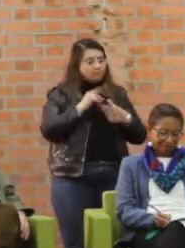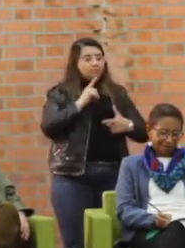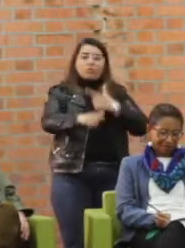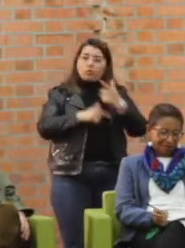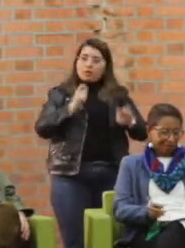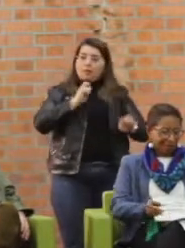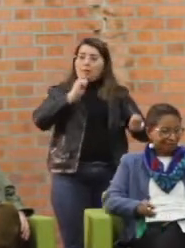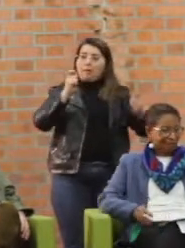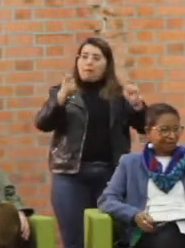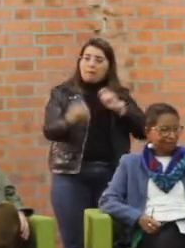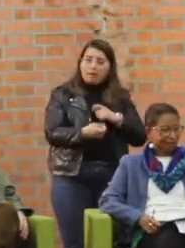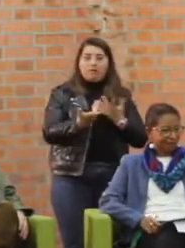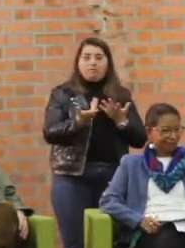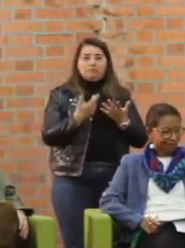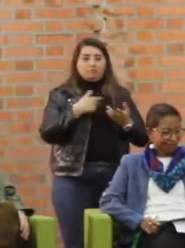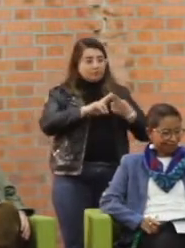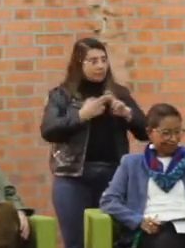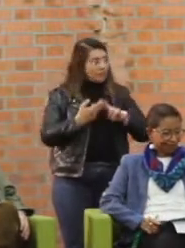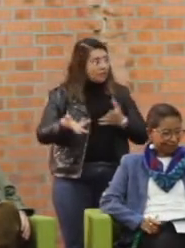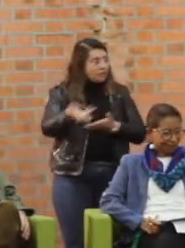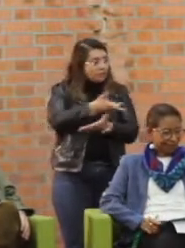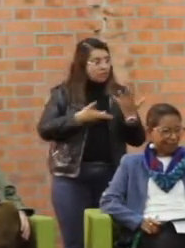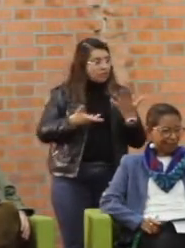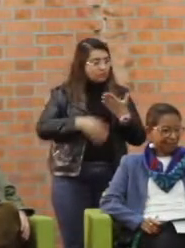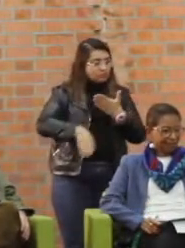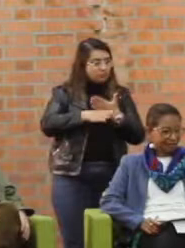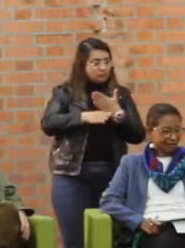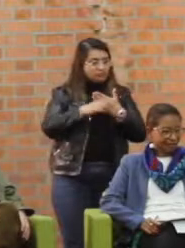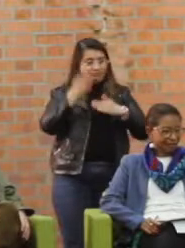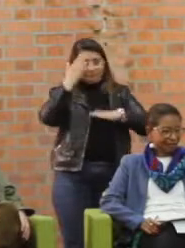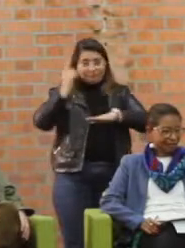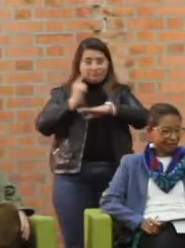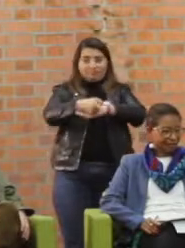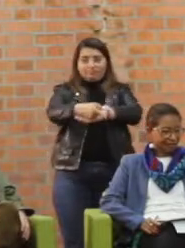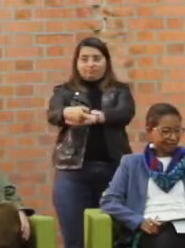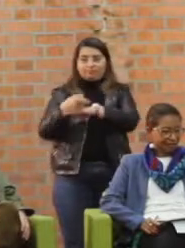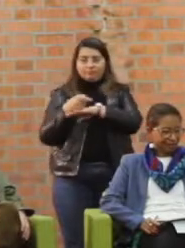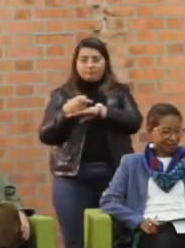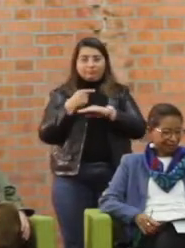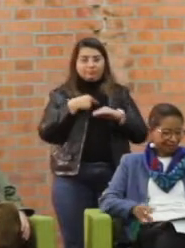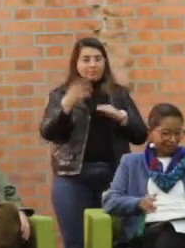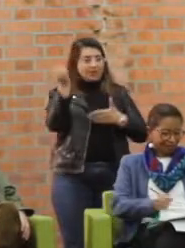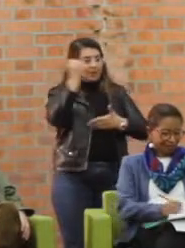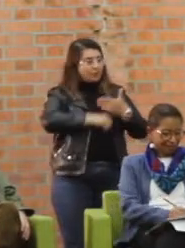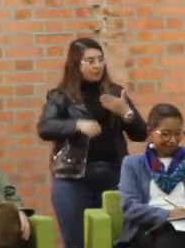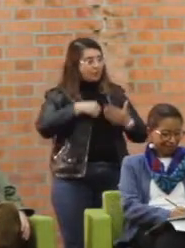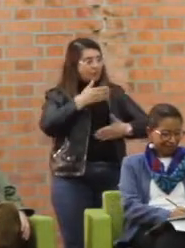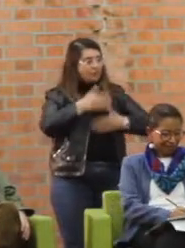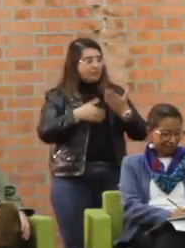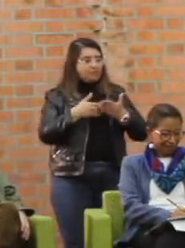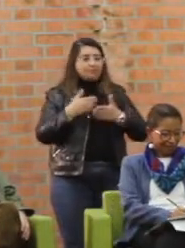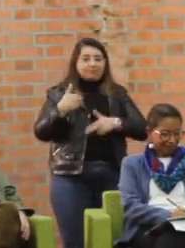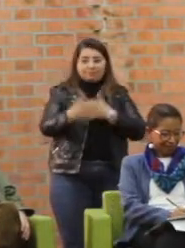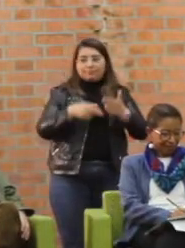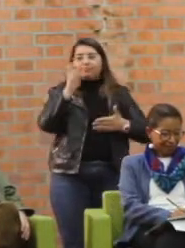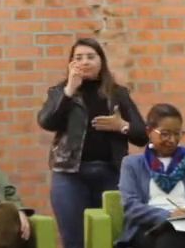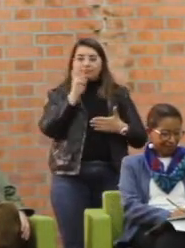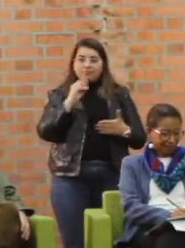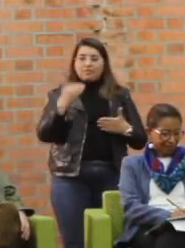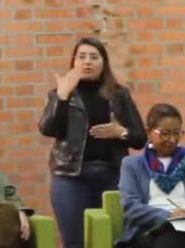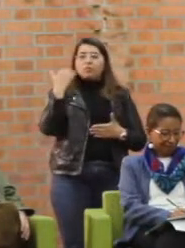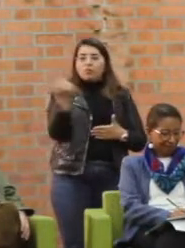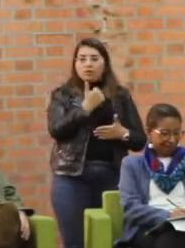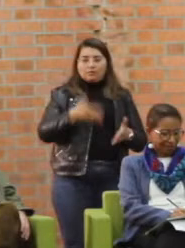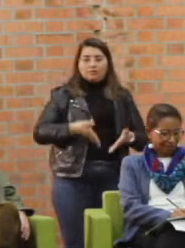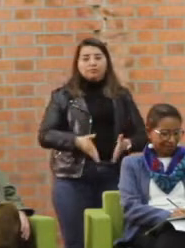transformar la relación de la sociedad con el aborto y con la libertad es sexuales y reproductivas de las mujeres